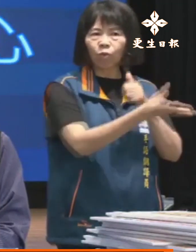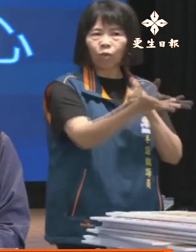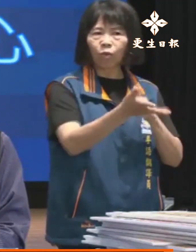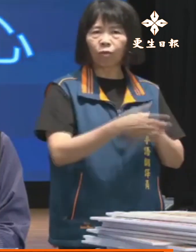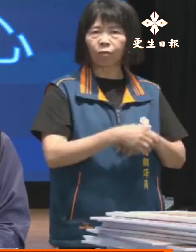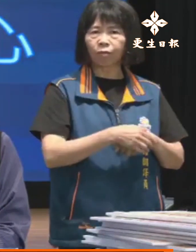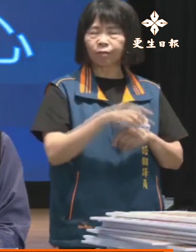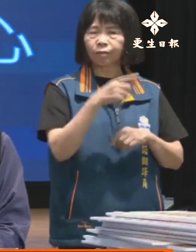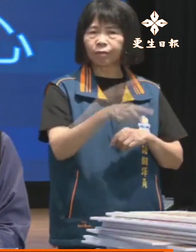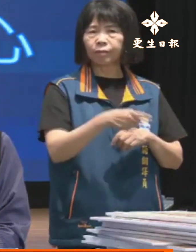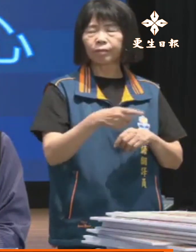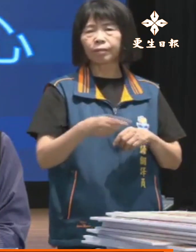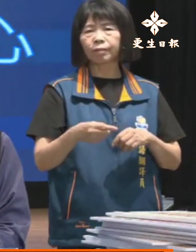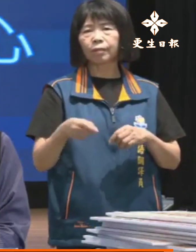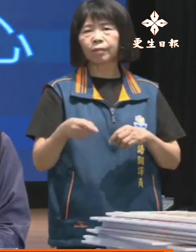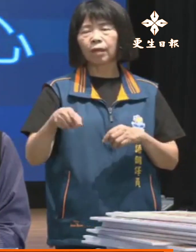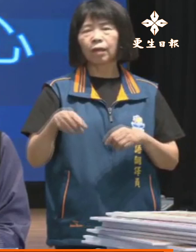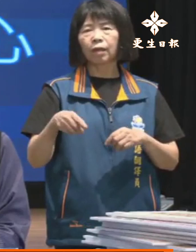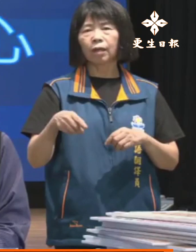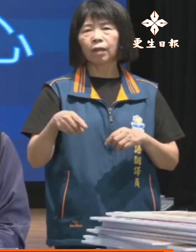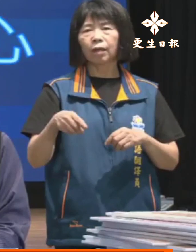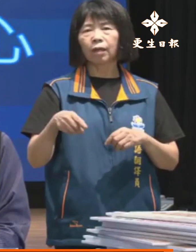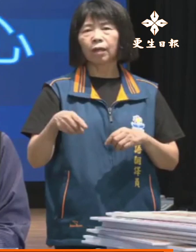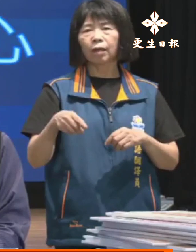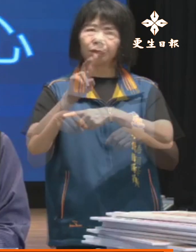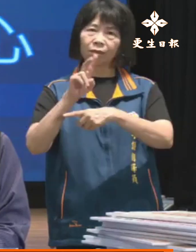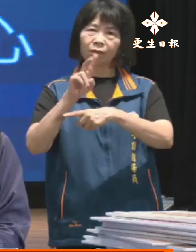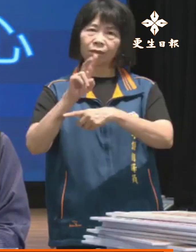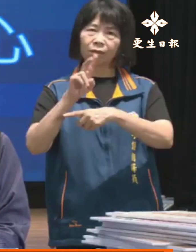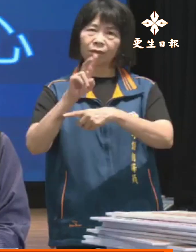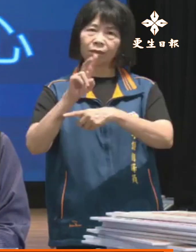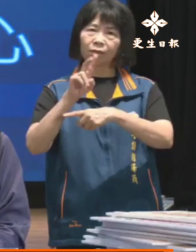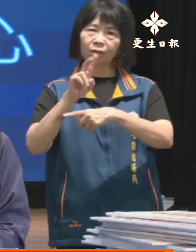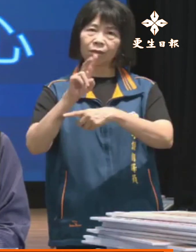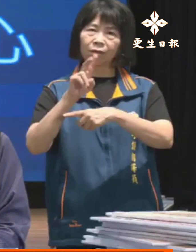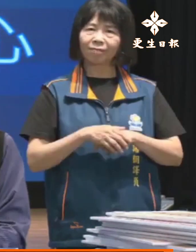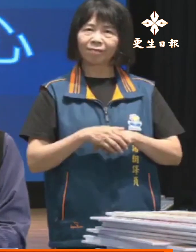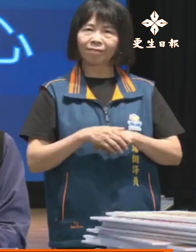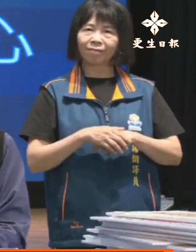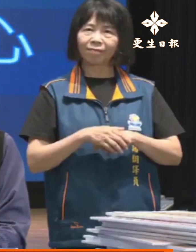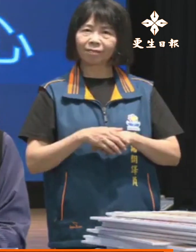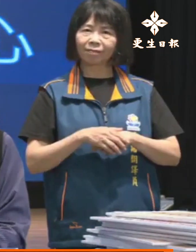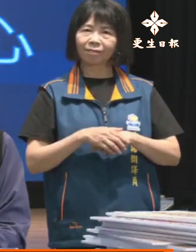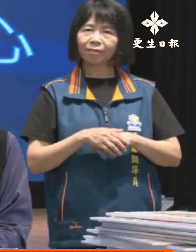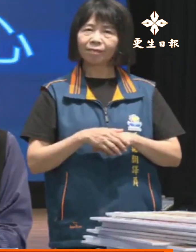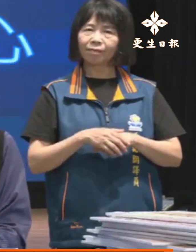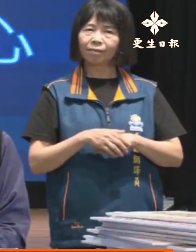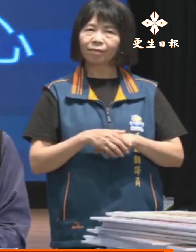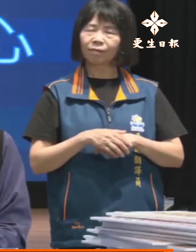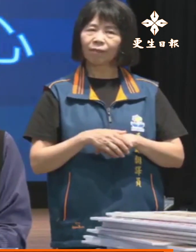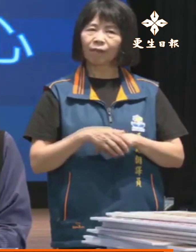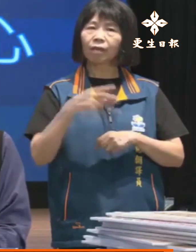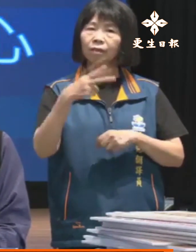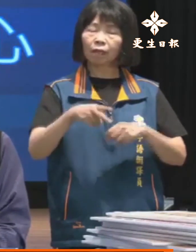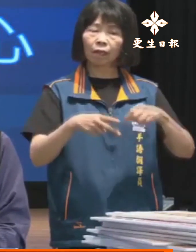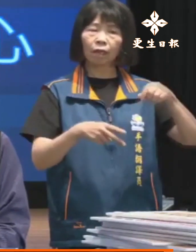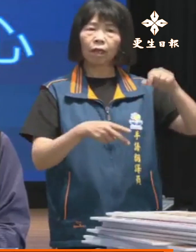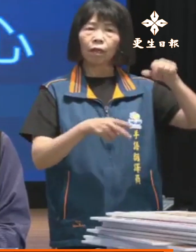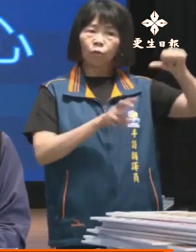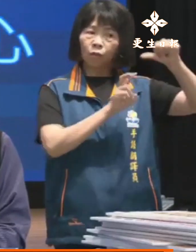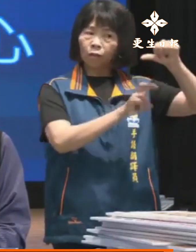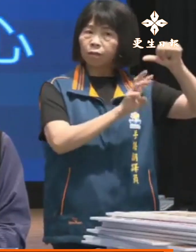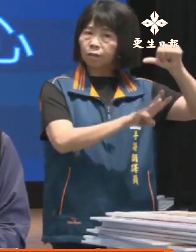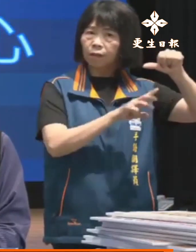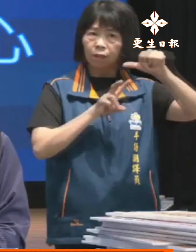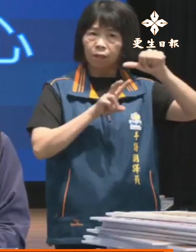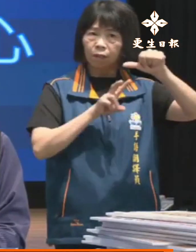好2.7%哈。所以整体来，然后在23、24这两天啊，他们已经没有新的个案出现啊。所以